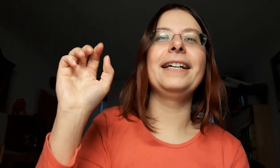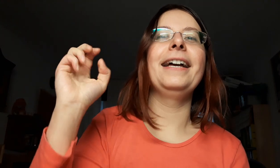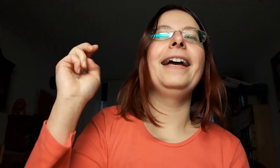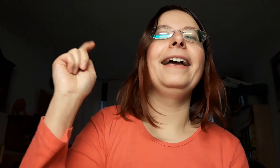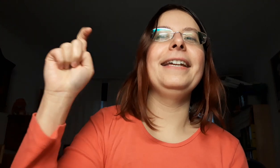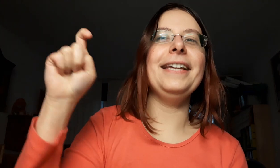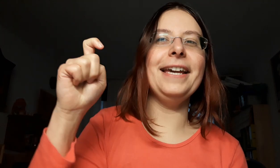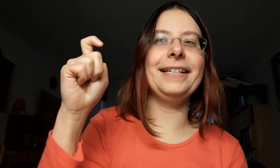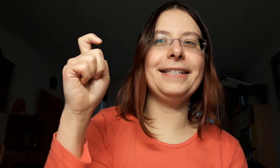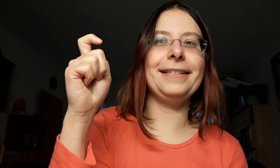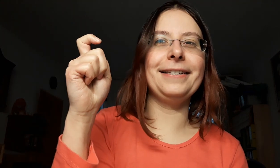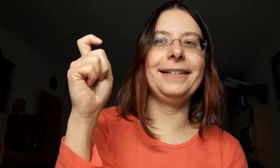X,